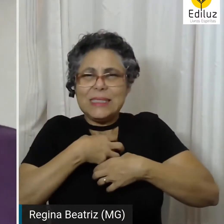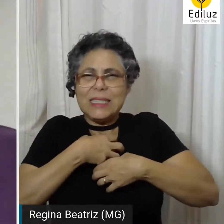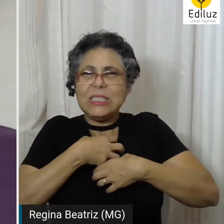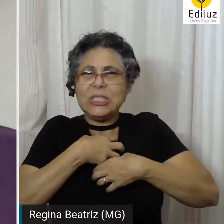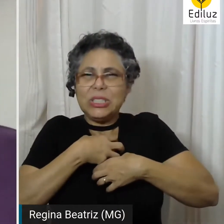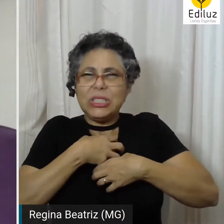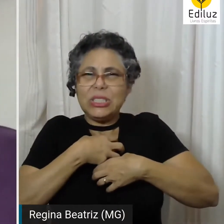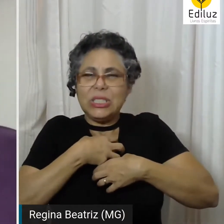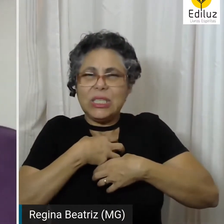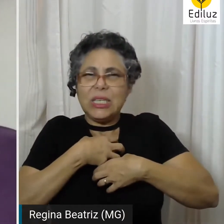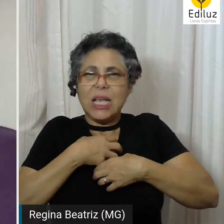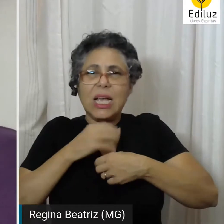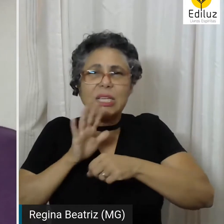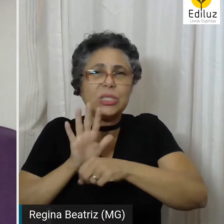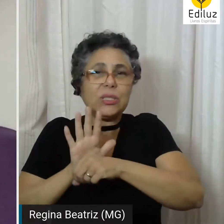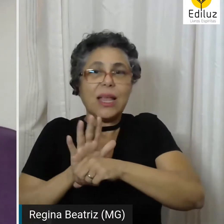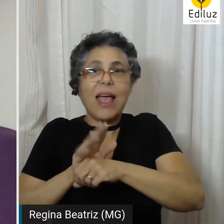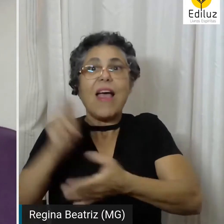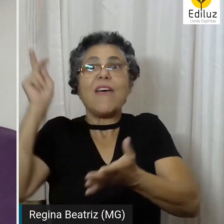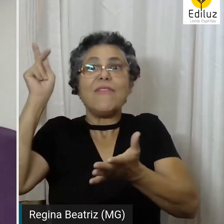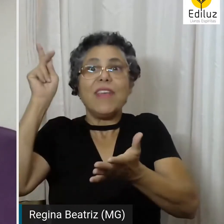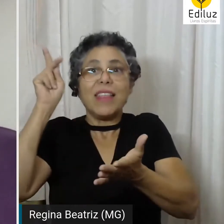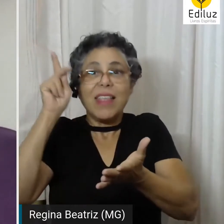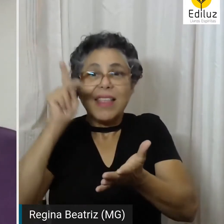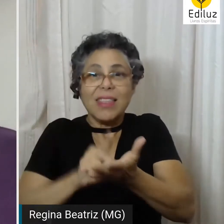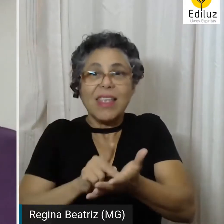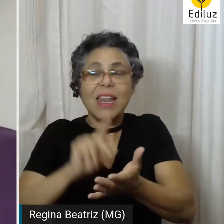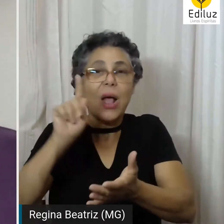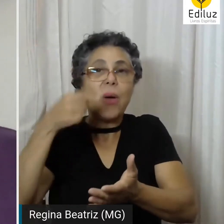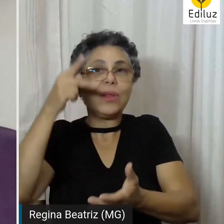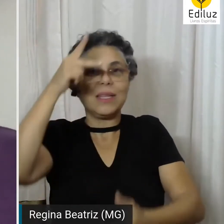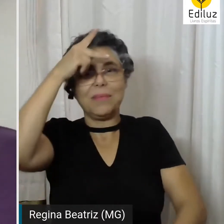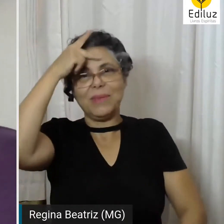ajudar verdadeiramente alguém.